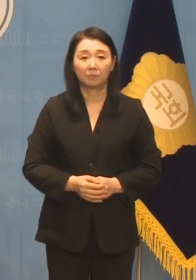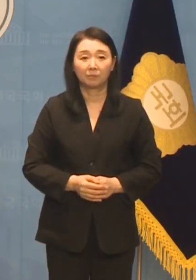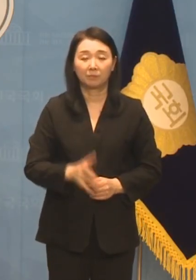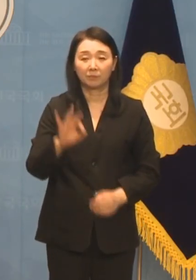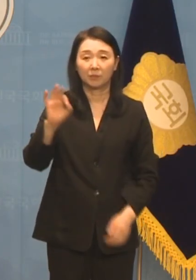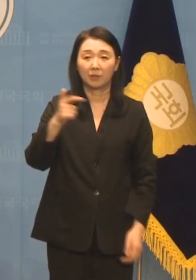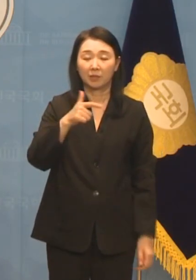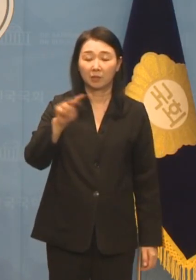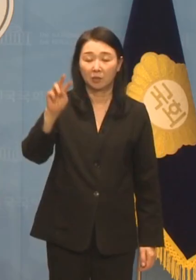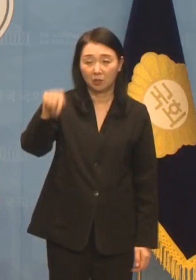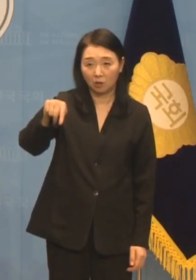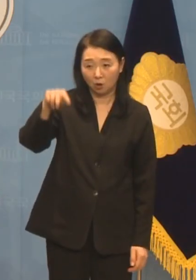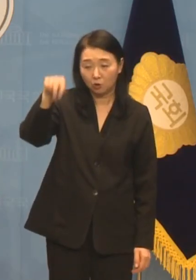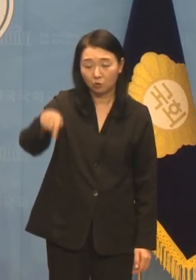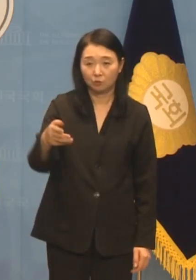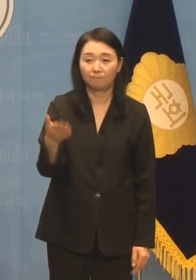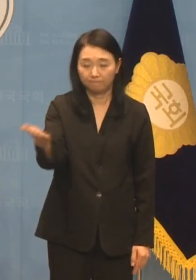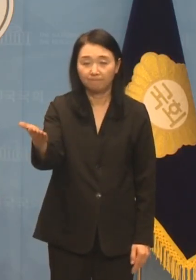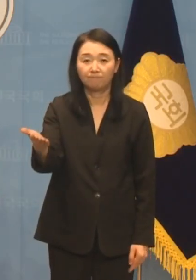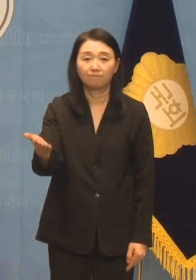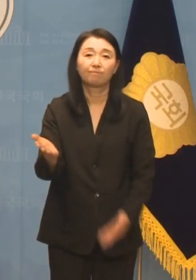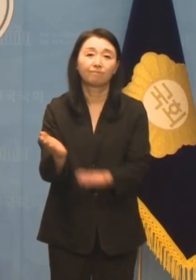한덕수, 당신입니다.